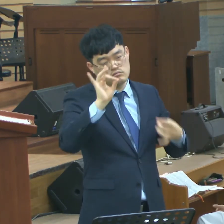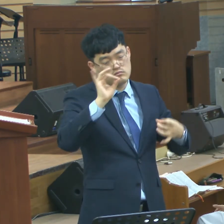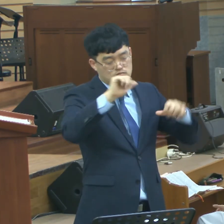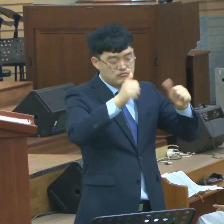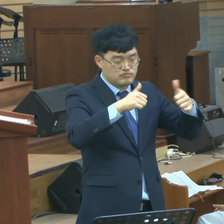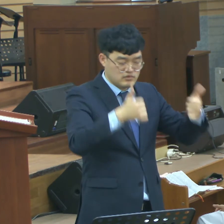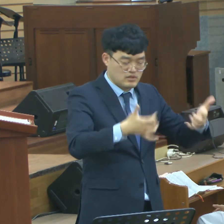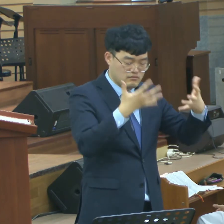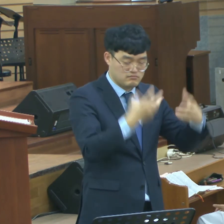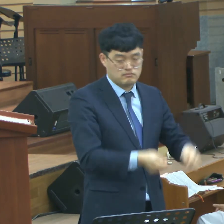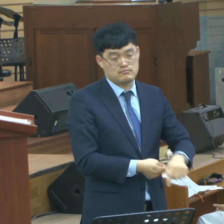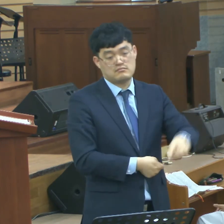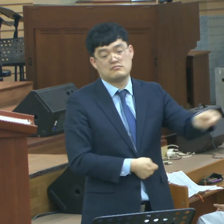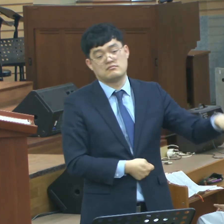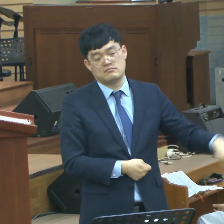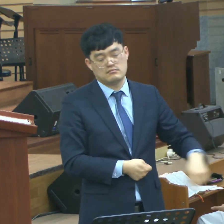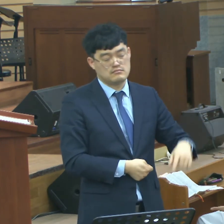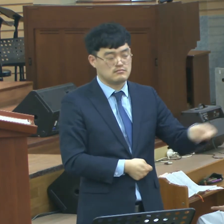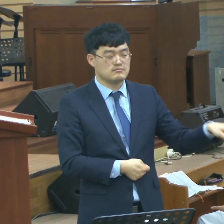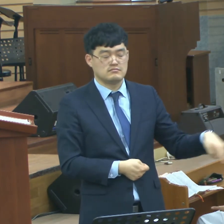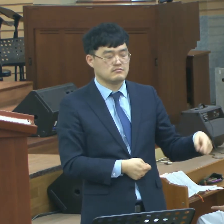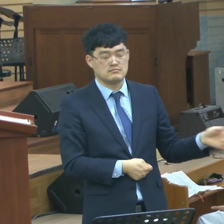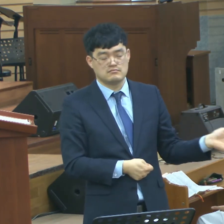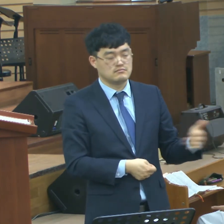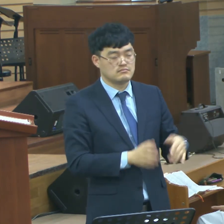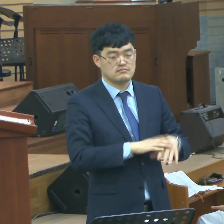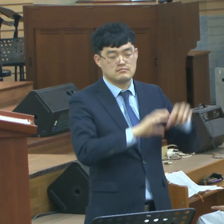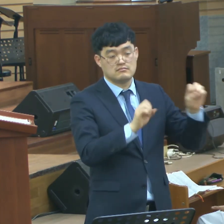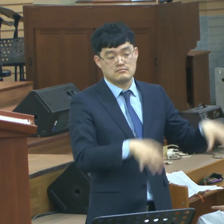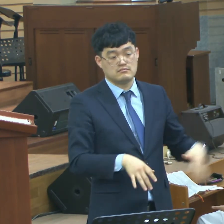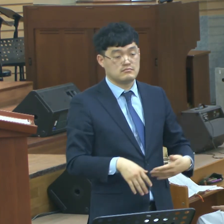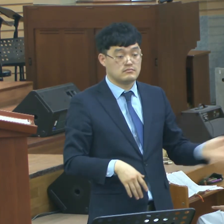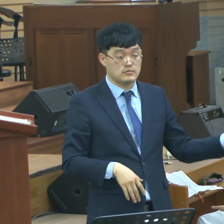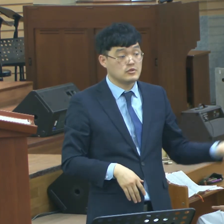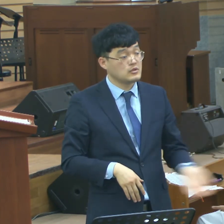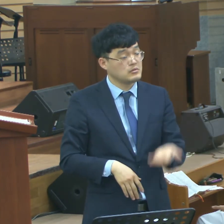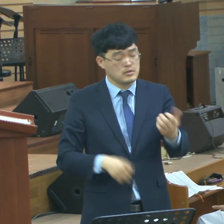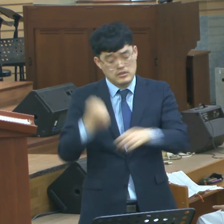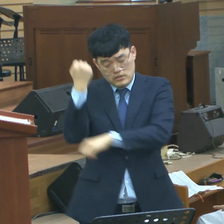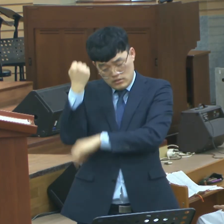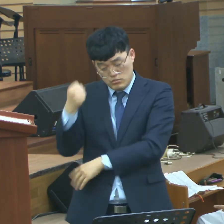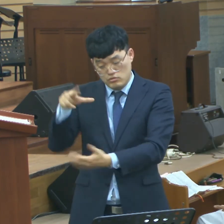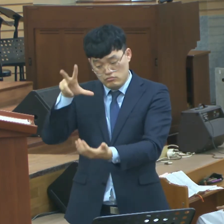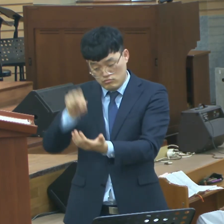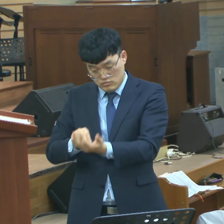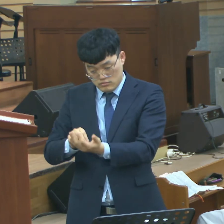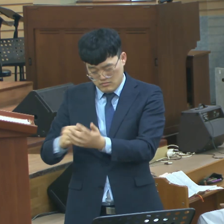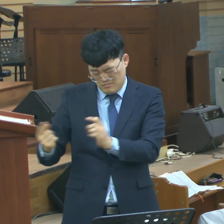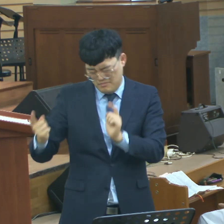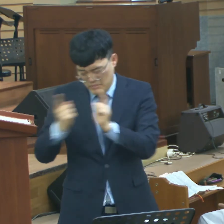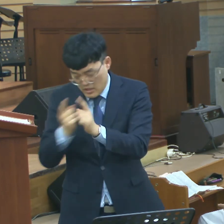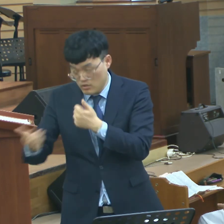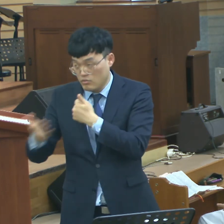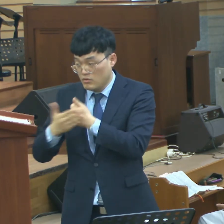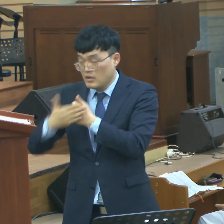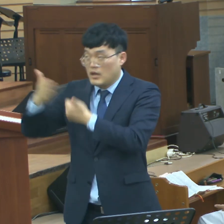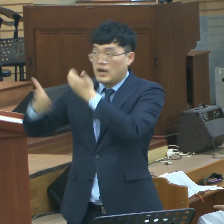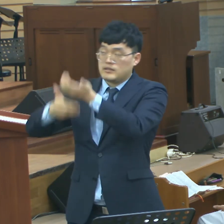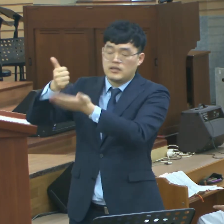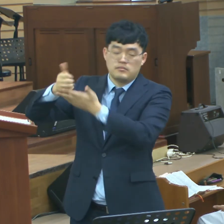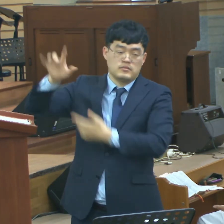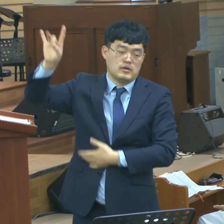여러분. 어려움이 근본적인 문제가 오면요, 도와주실 분은 하나님 한 분밖에